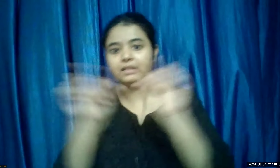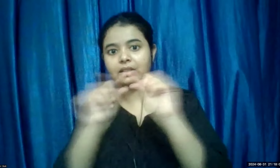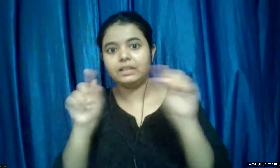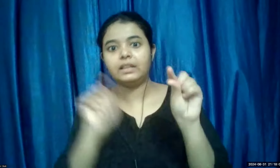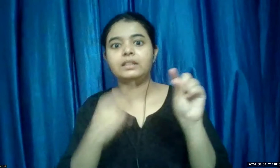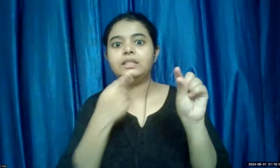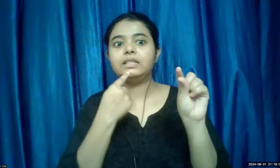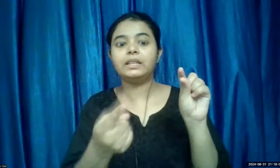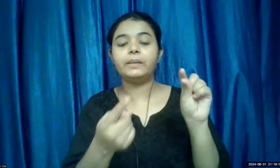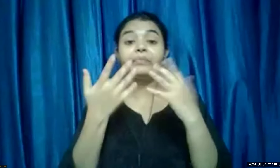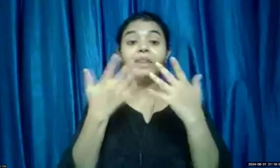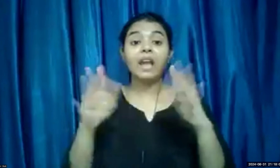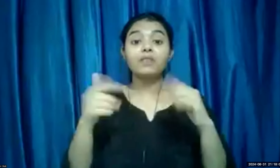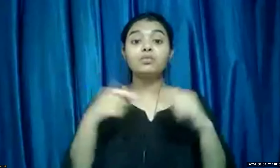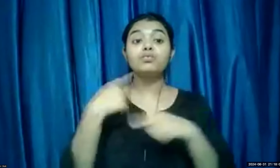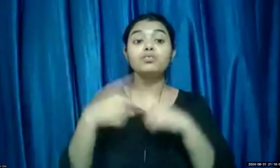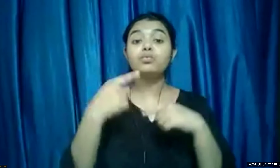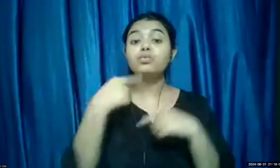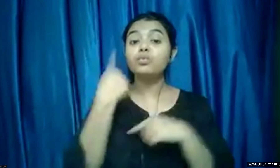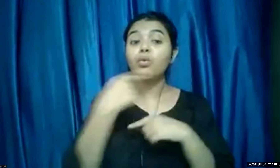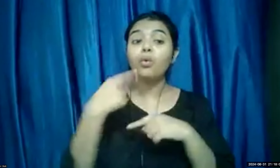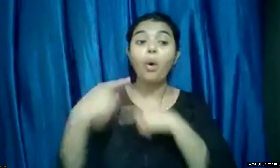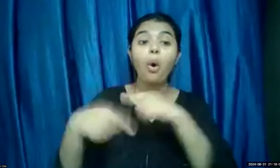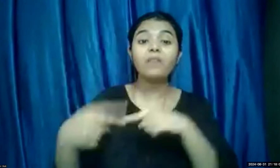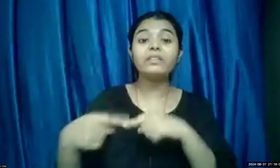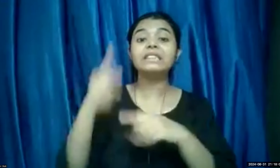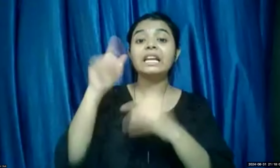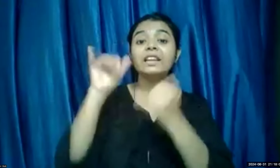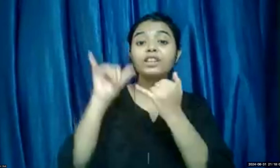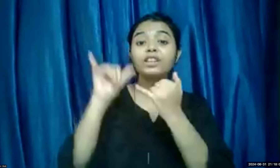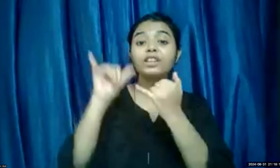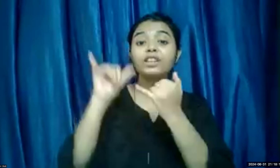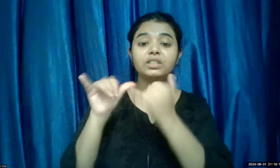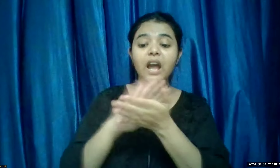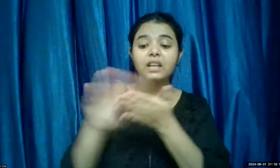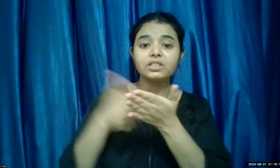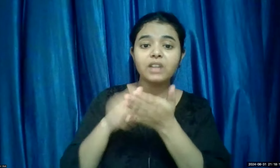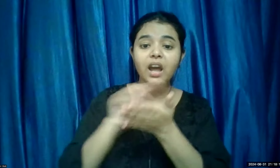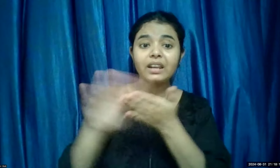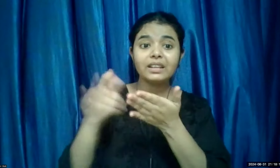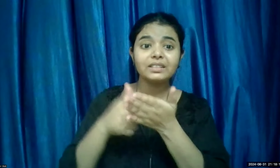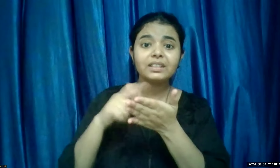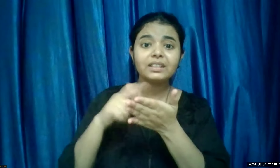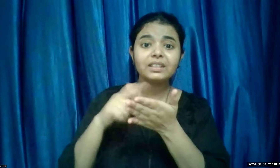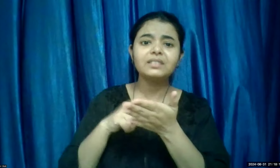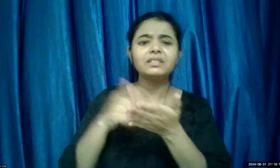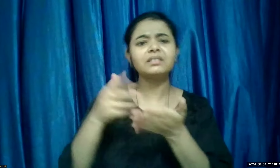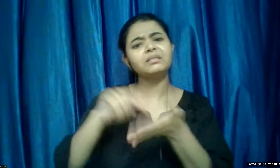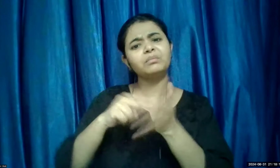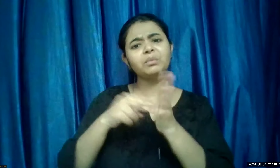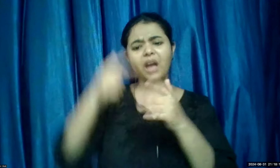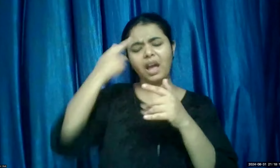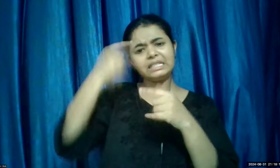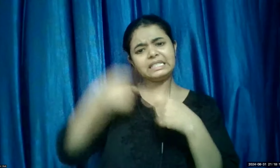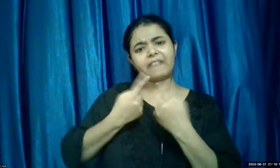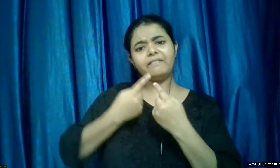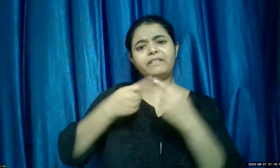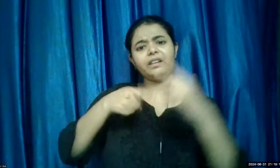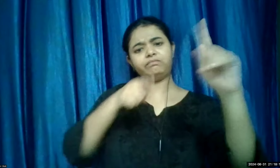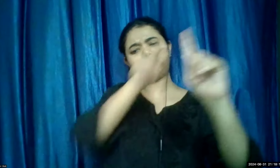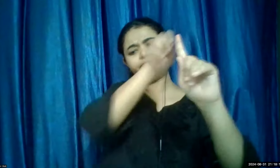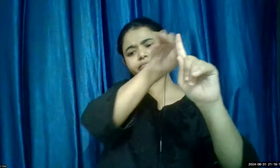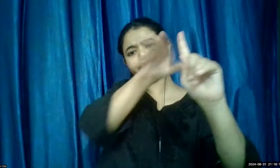जो हमेशा मेरे भजन में लगे रहते हैं, मेरे नाम का स्मरण करते रहते हैं, उन्हें मैं ज्ञान प्रदान करता हूं जिससे कि वो